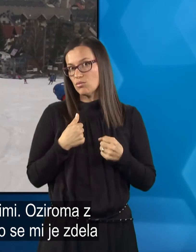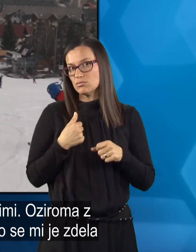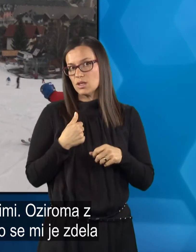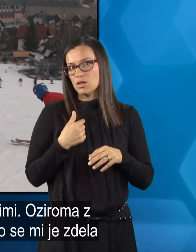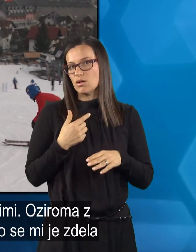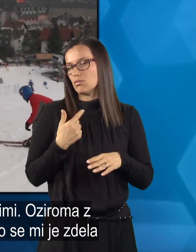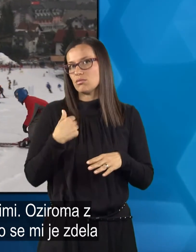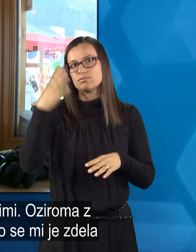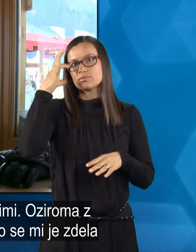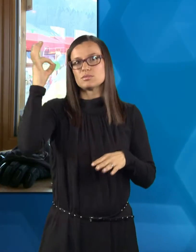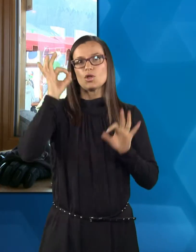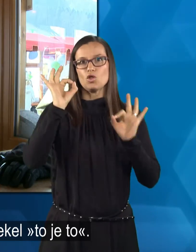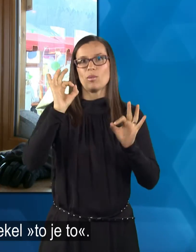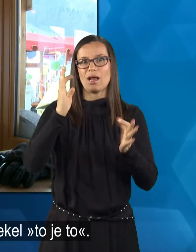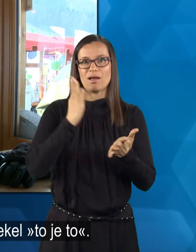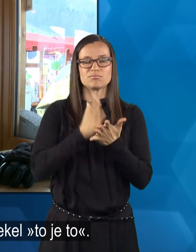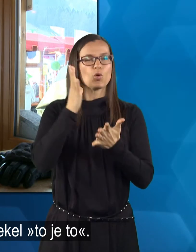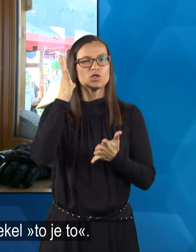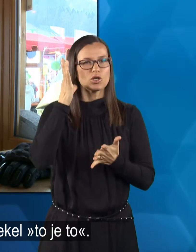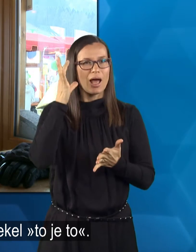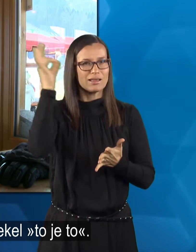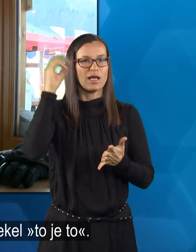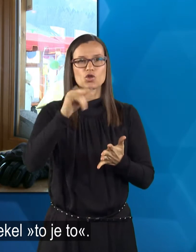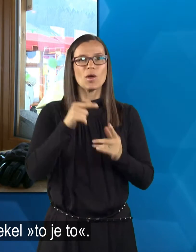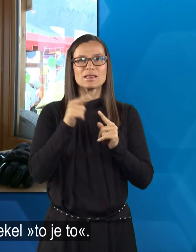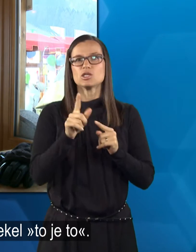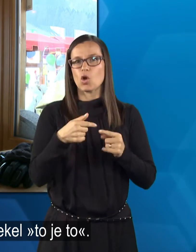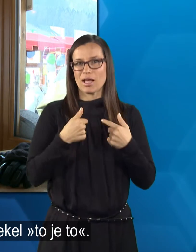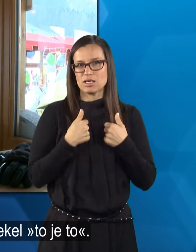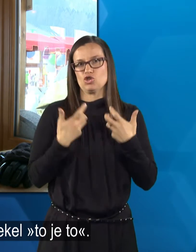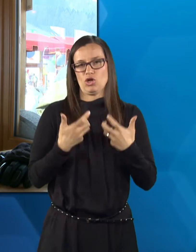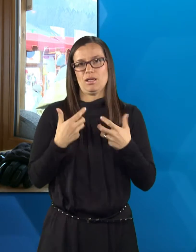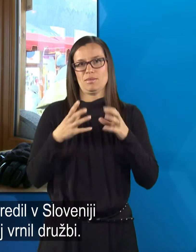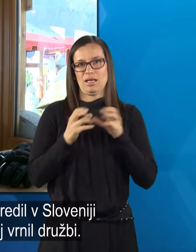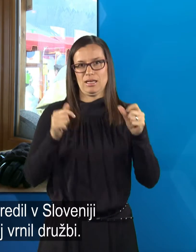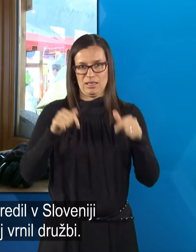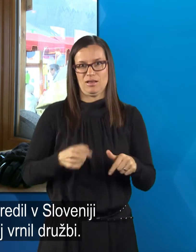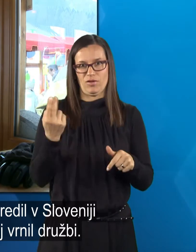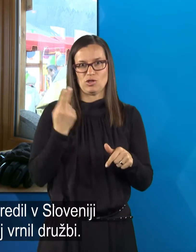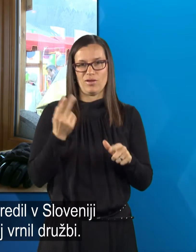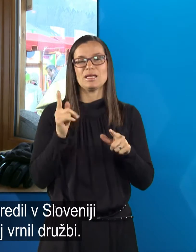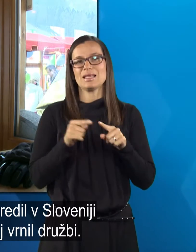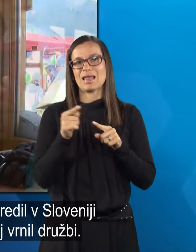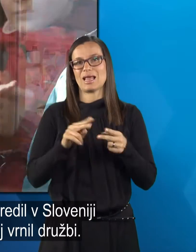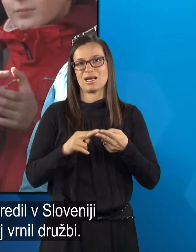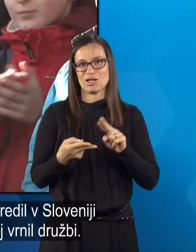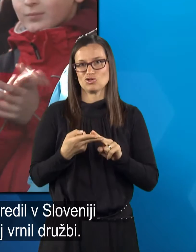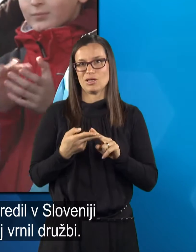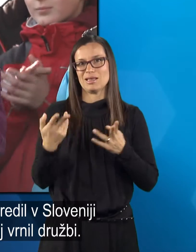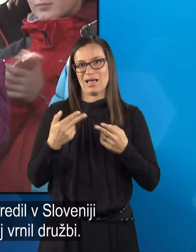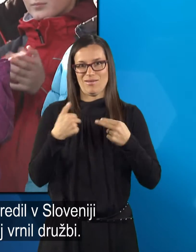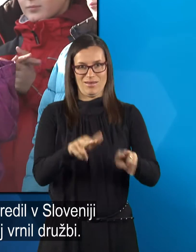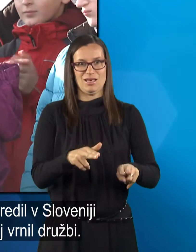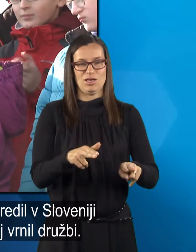neka krasna ideja in sem rekel, to je to. To je tisto, kar bom pa jaz naredil v Sloveniji in na ta način nekaj